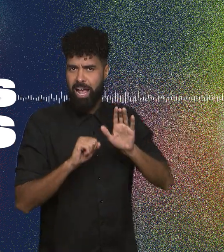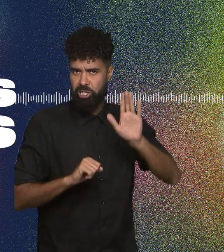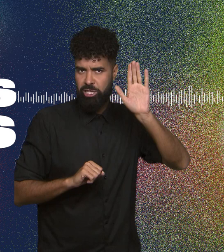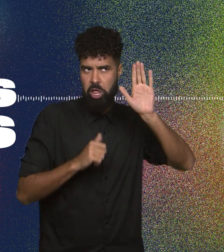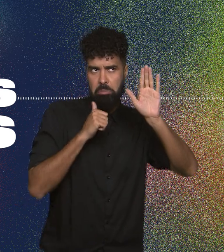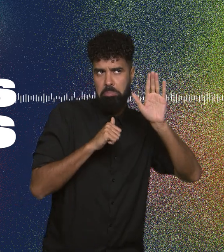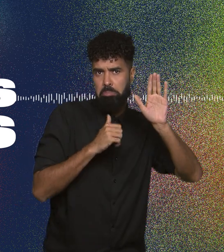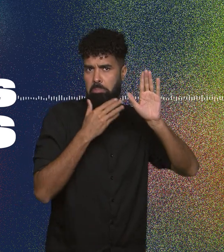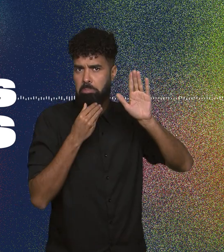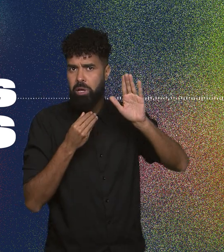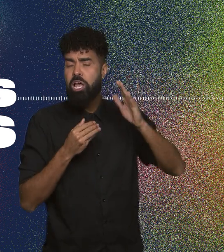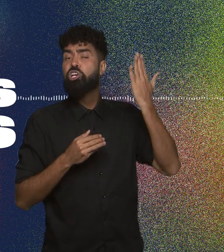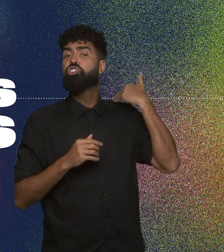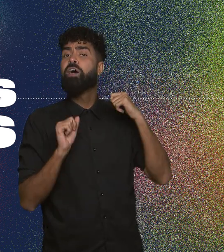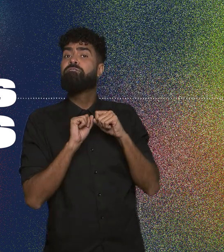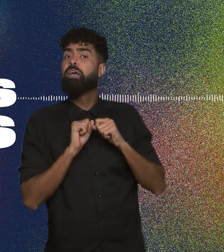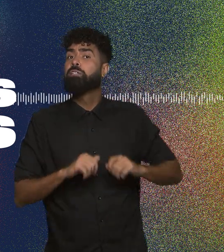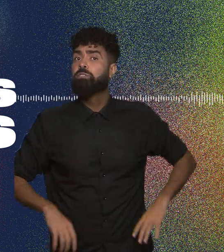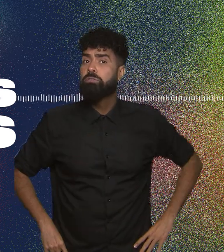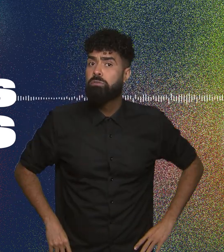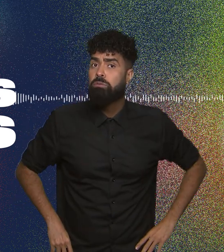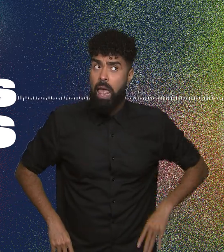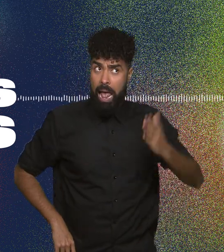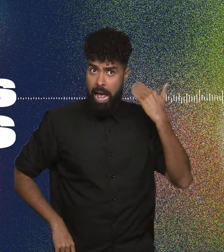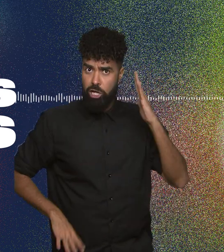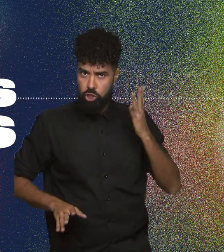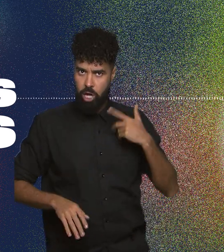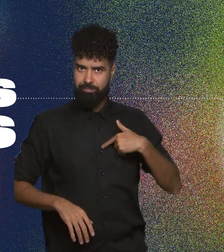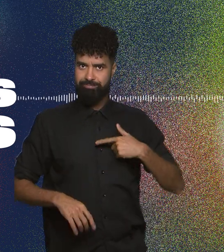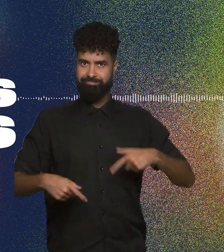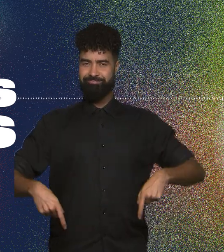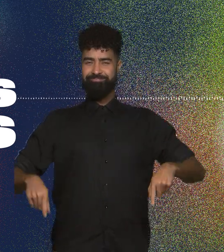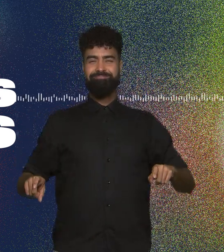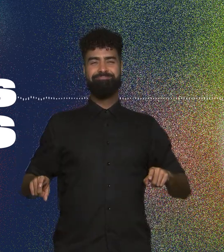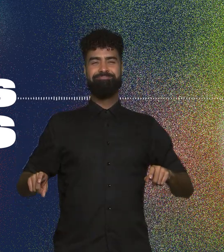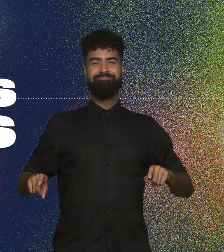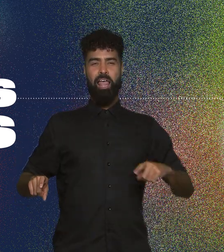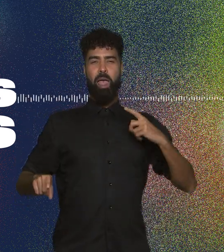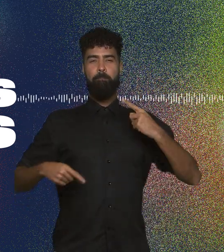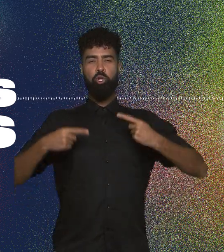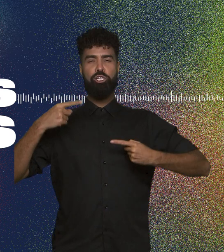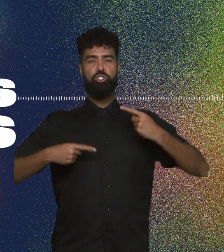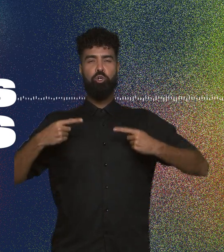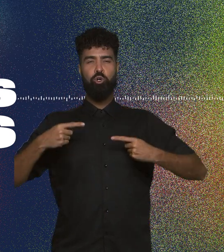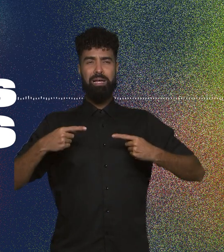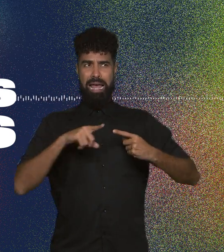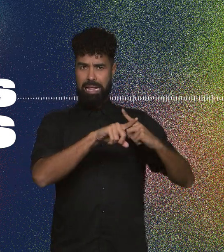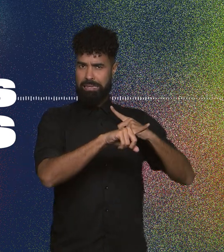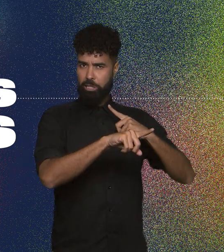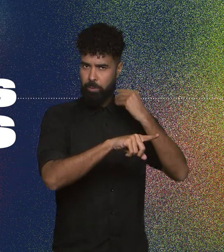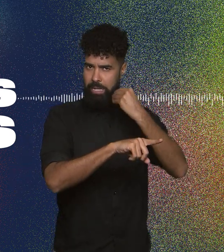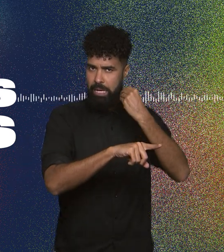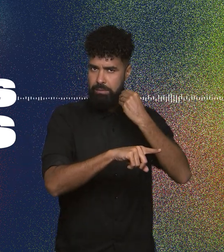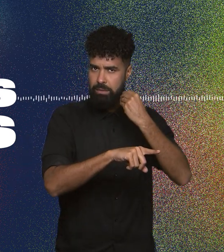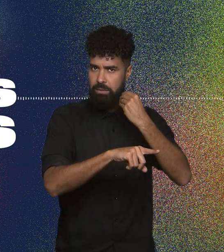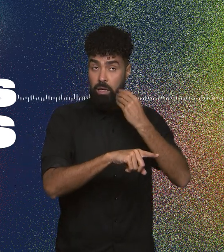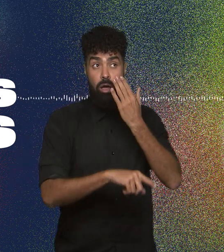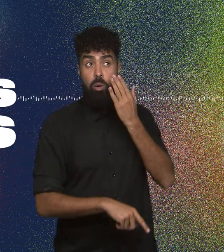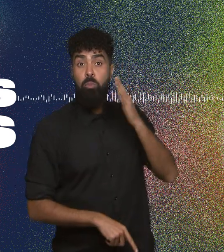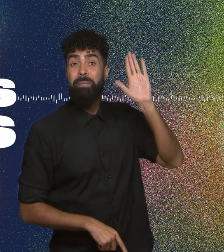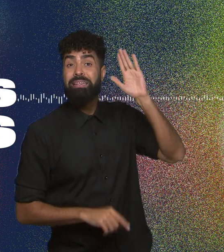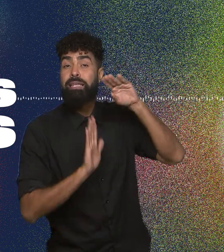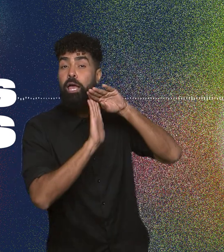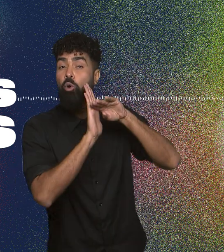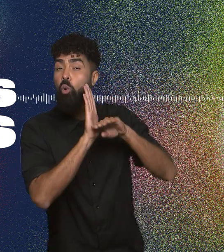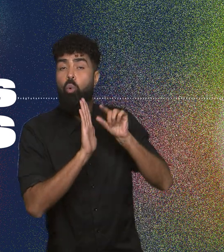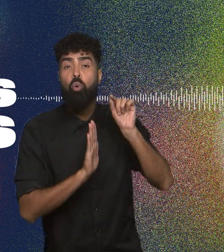candidato já fez lá no passado. Já exerceu outros cargos? Tem experiência? que promessas ela fez. Então, ela precisaria,